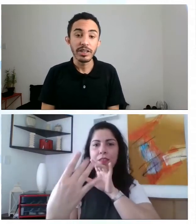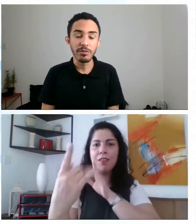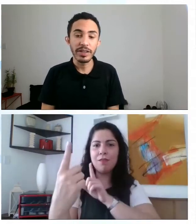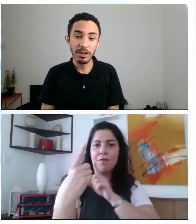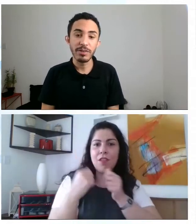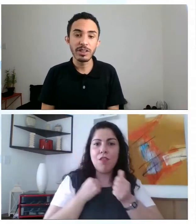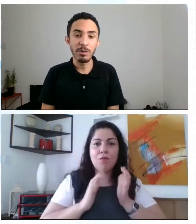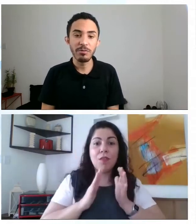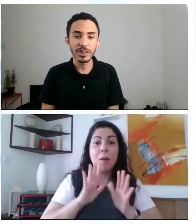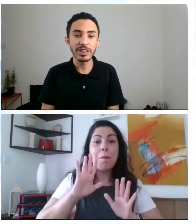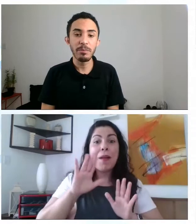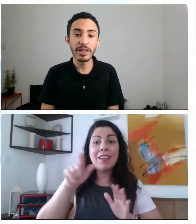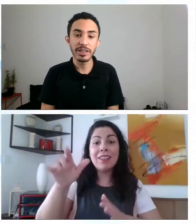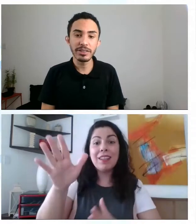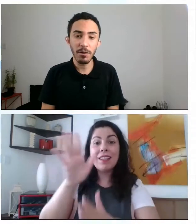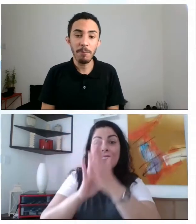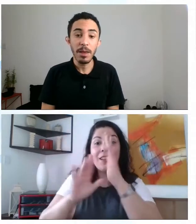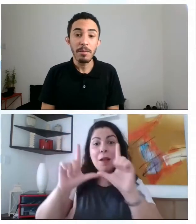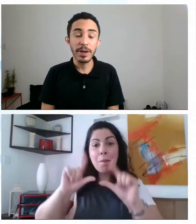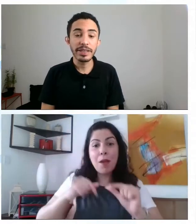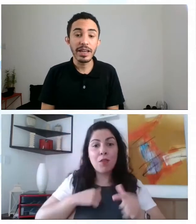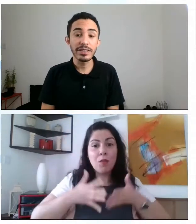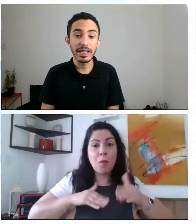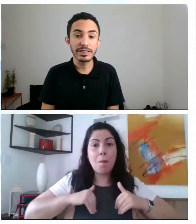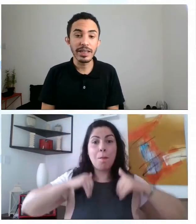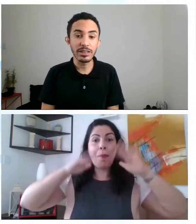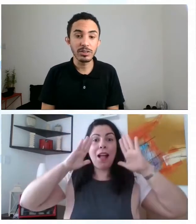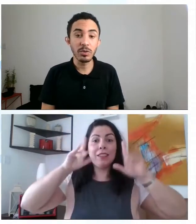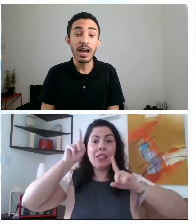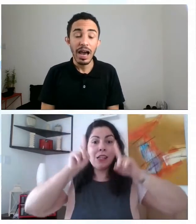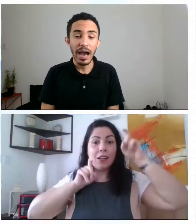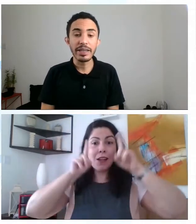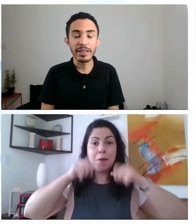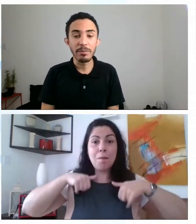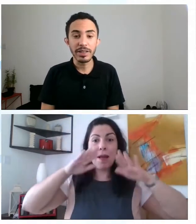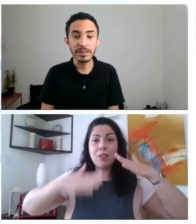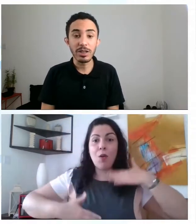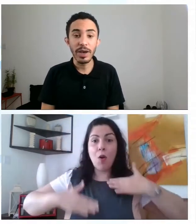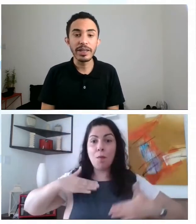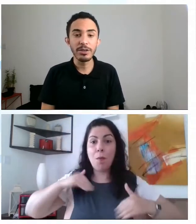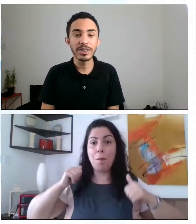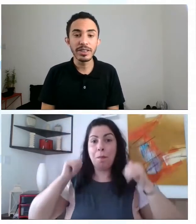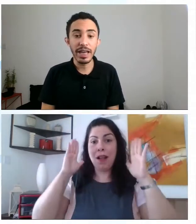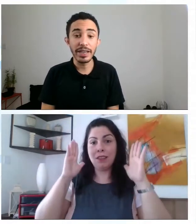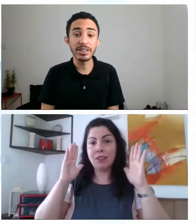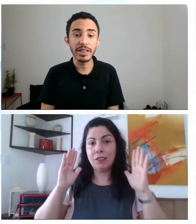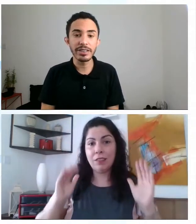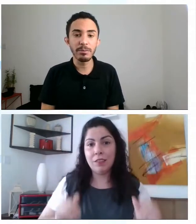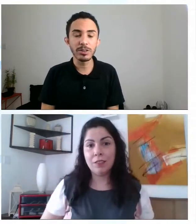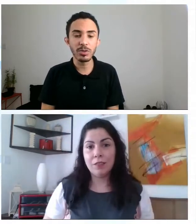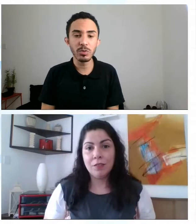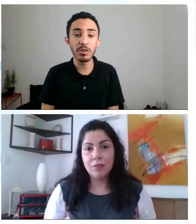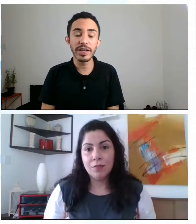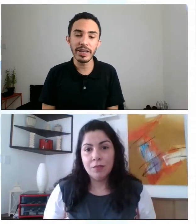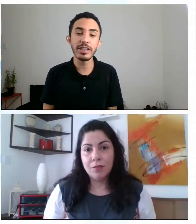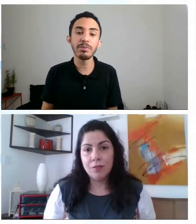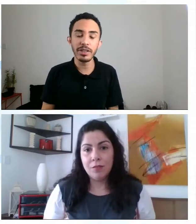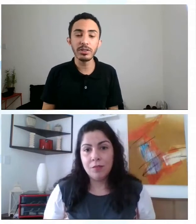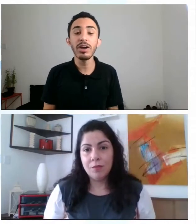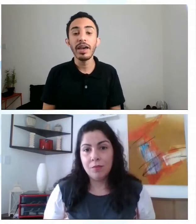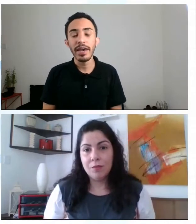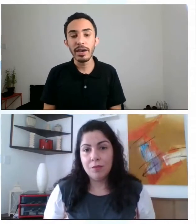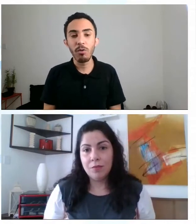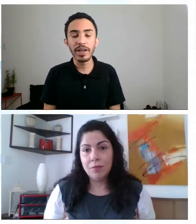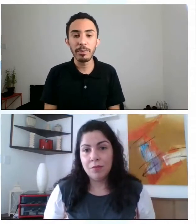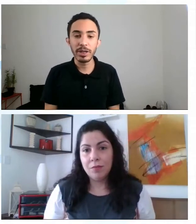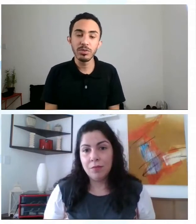intérprete que vai estar fazendo uma feed de interpretação para que ela tenha acesso à interpretação em línguas de sinais e essa pessoa surda vai estar